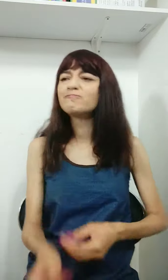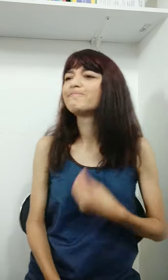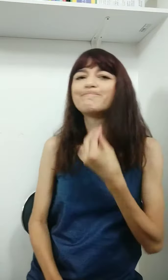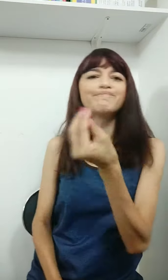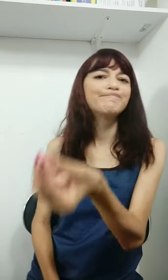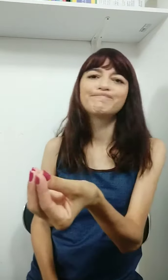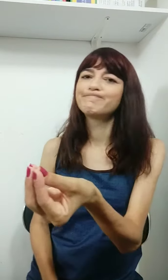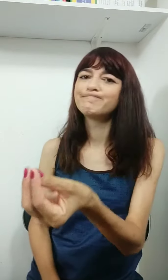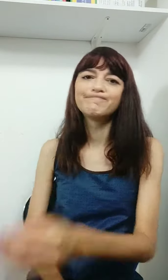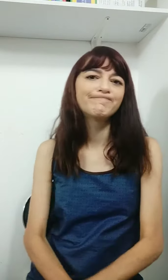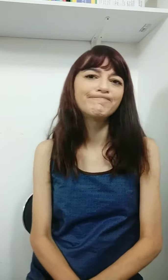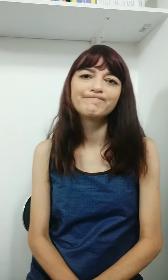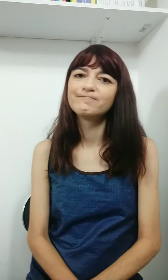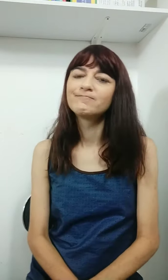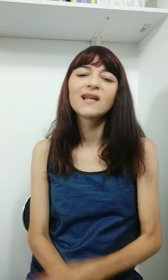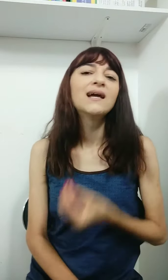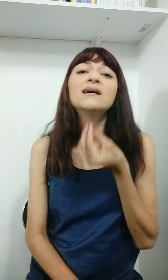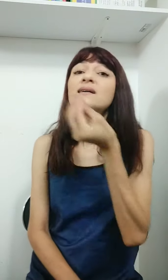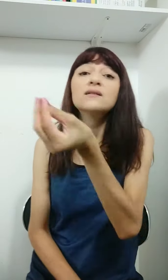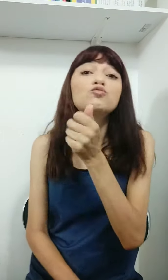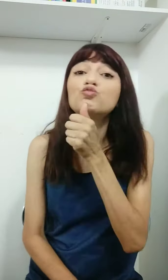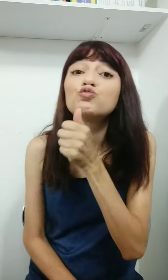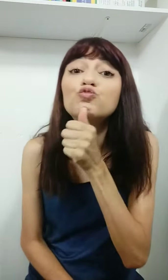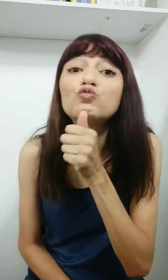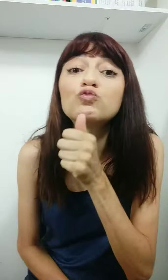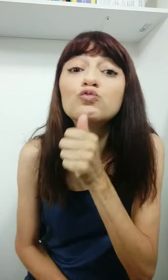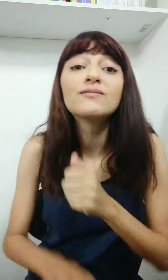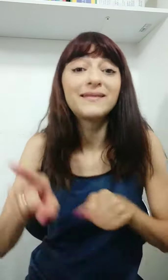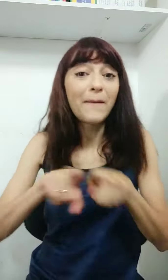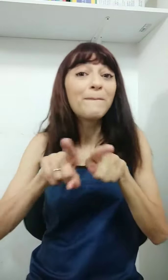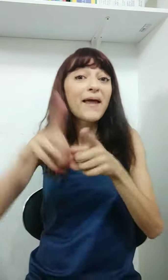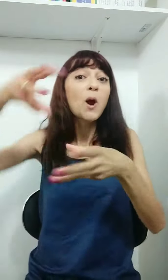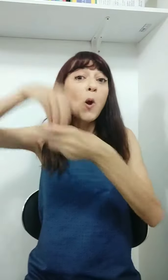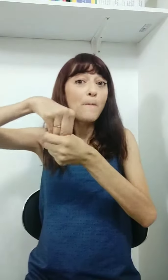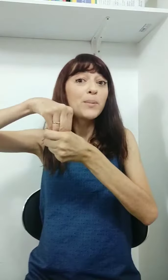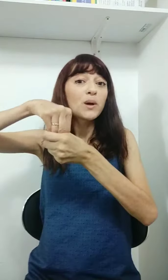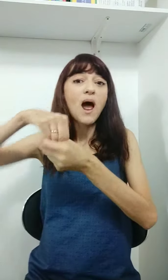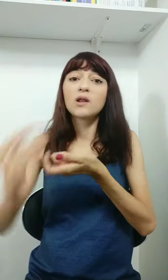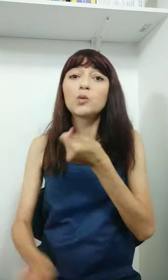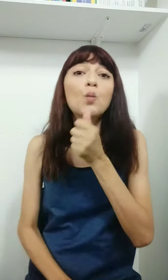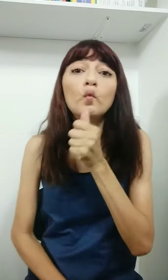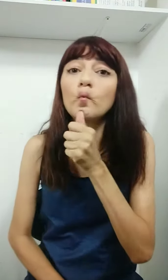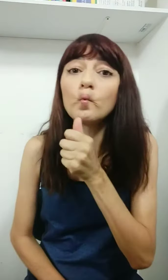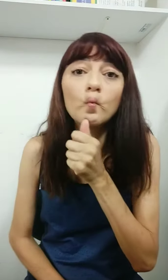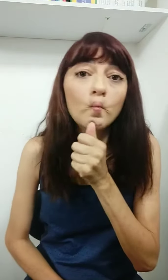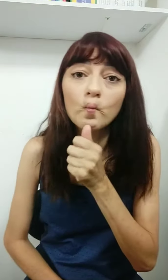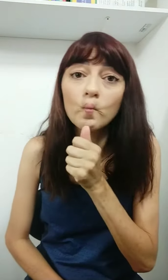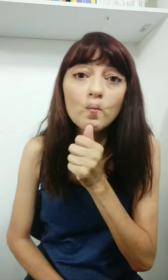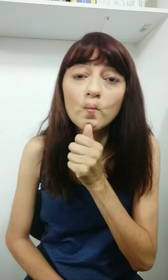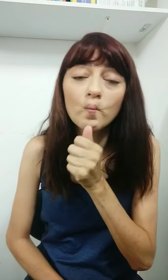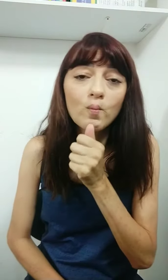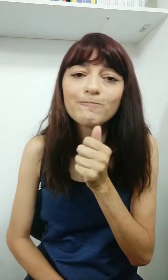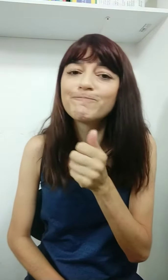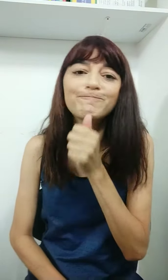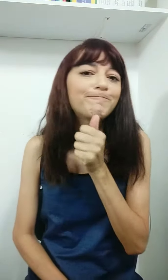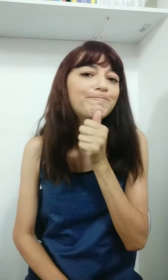pacote, aquela informação? Não, eu não entreguei. Ou então, não entreguei ainda não, tá? Não entreguei ainda. Então vejam só, isso